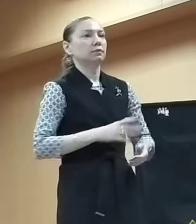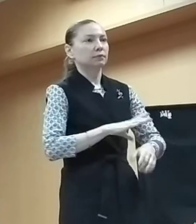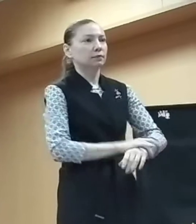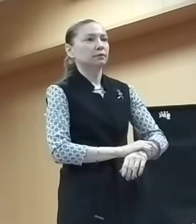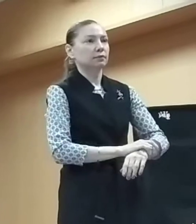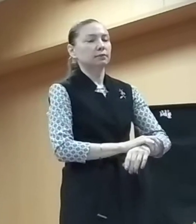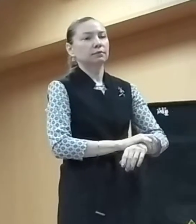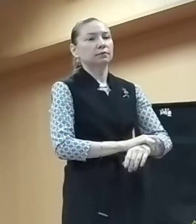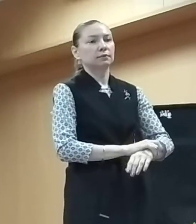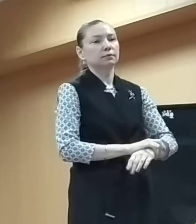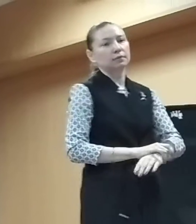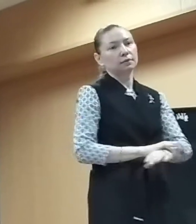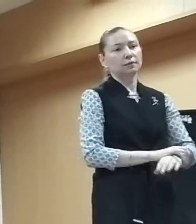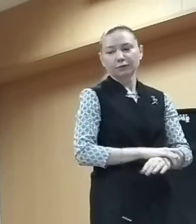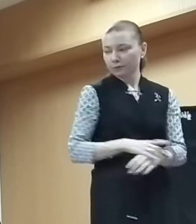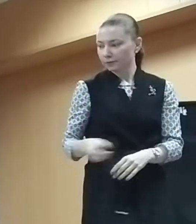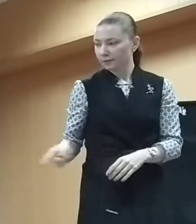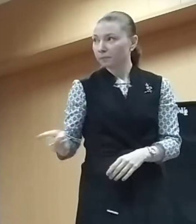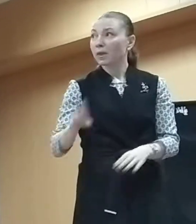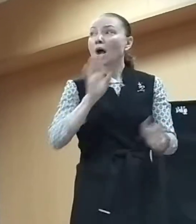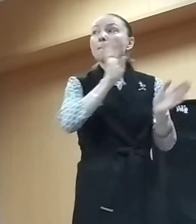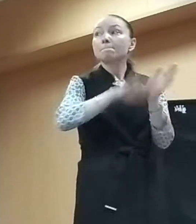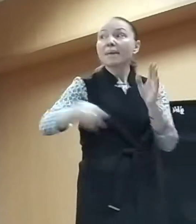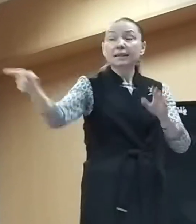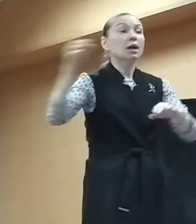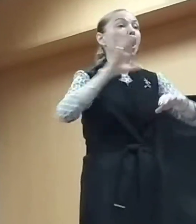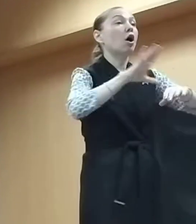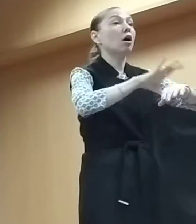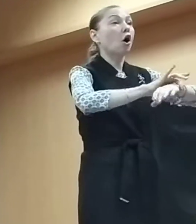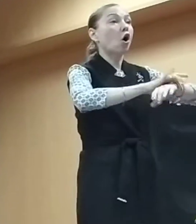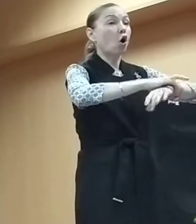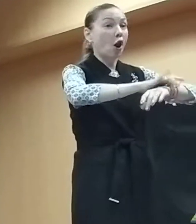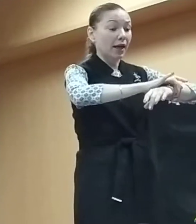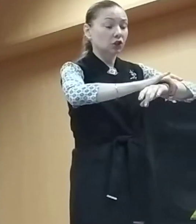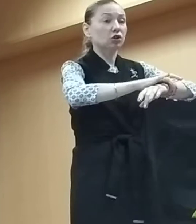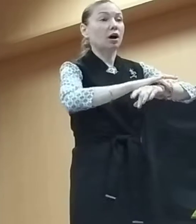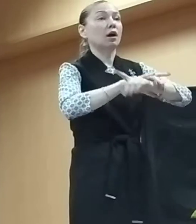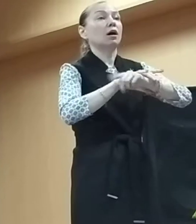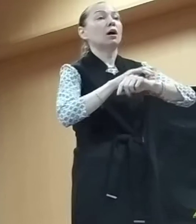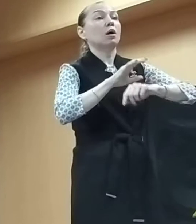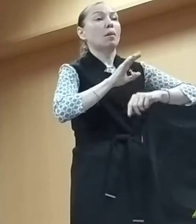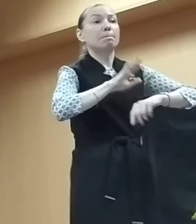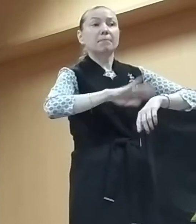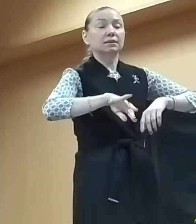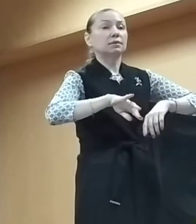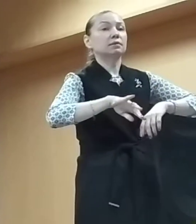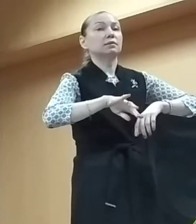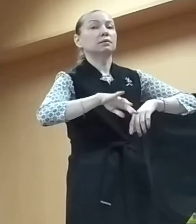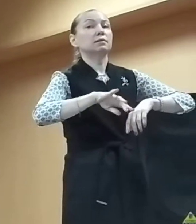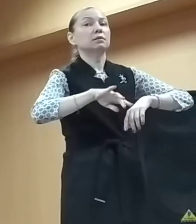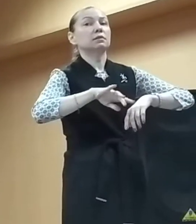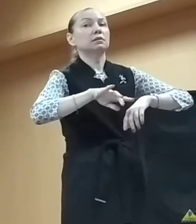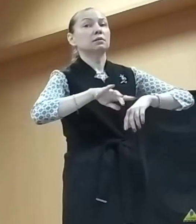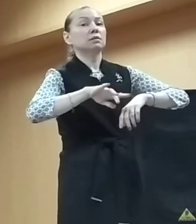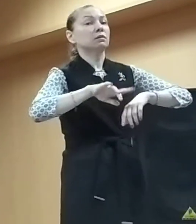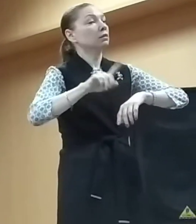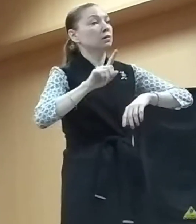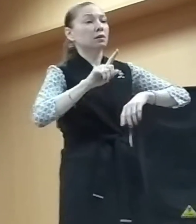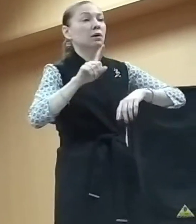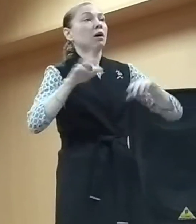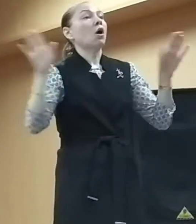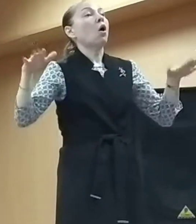жизнь. Вот без этого колечка, да, без этого колечка, значит, голубь